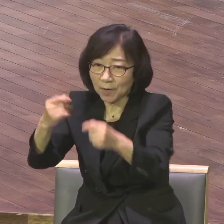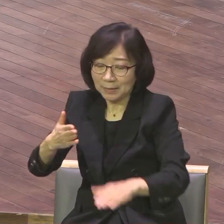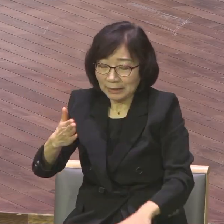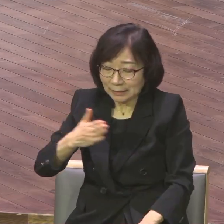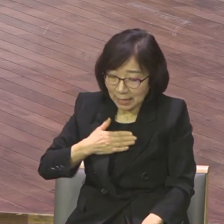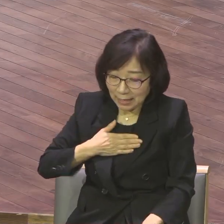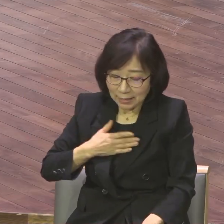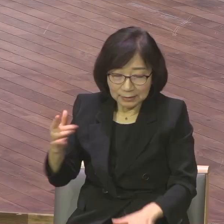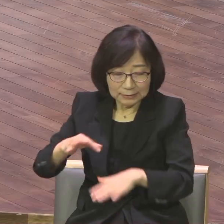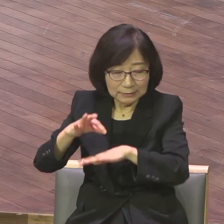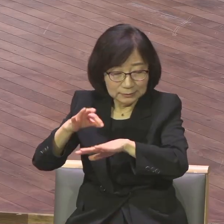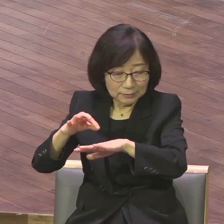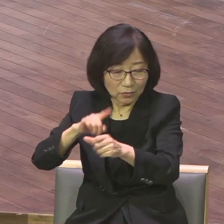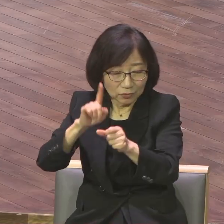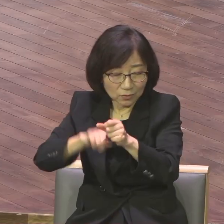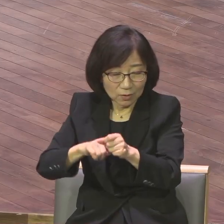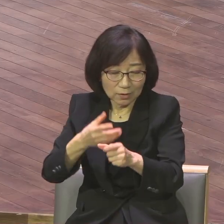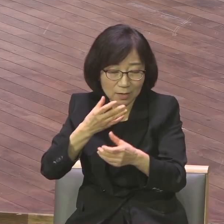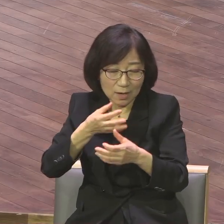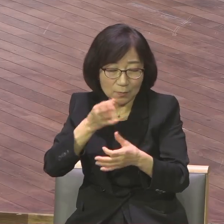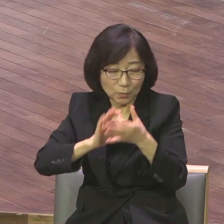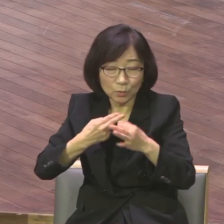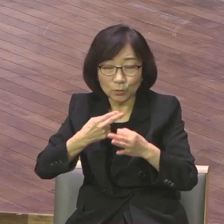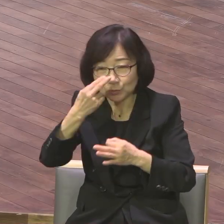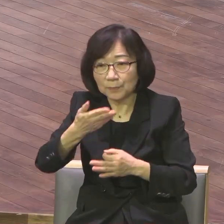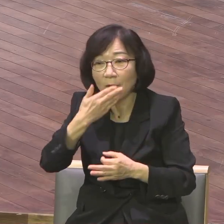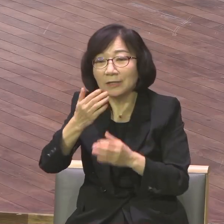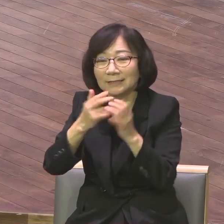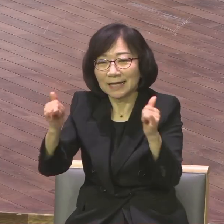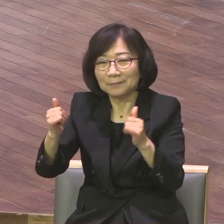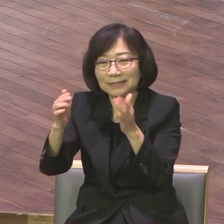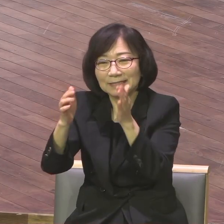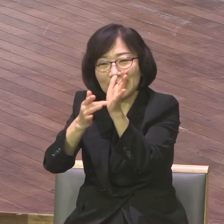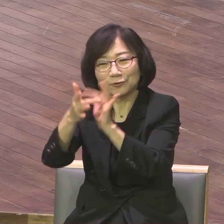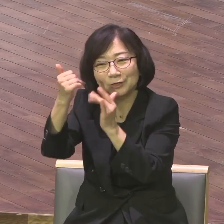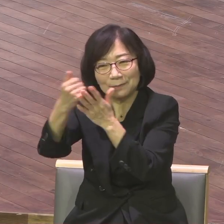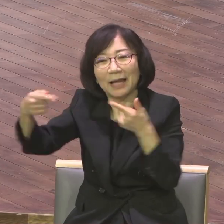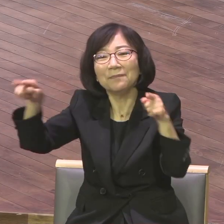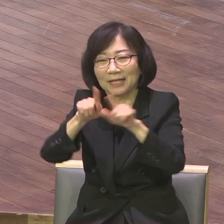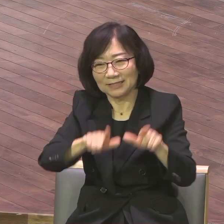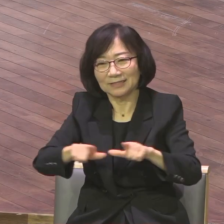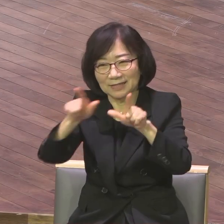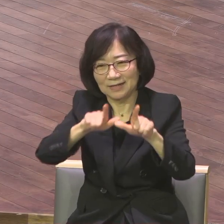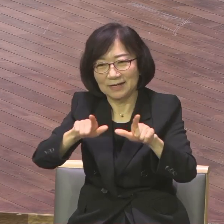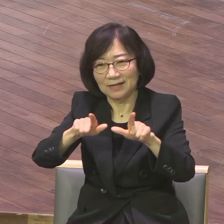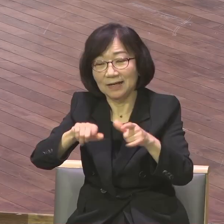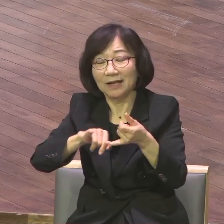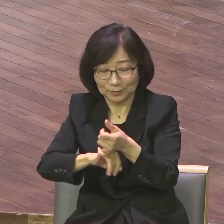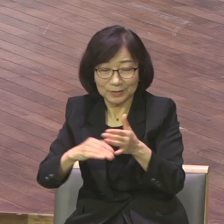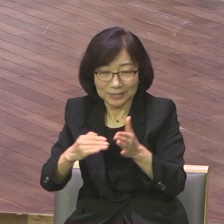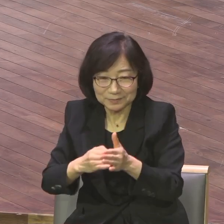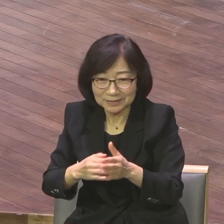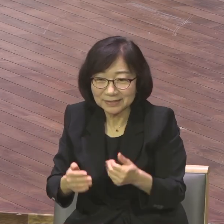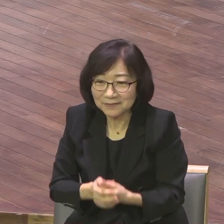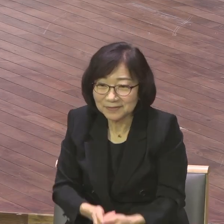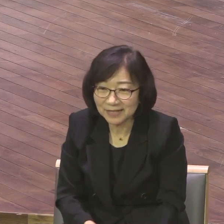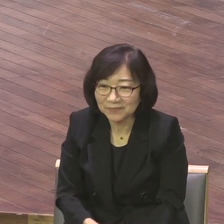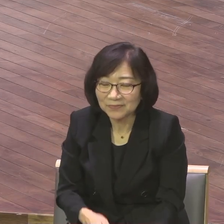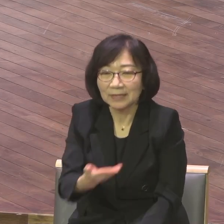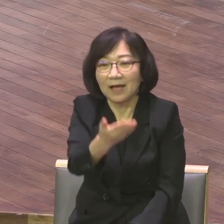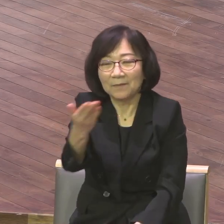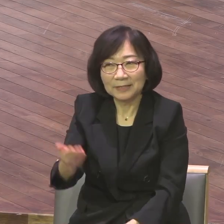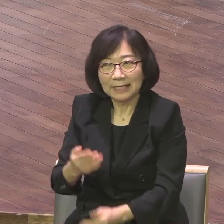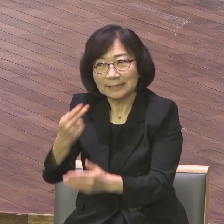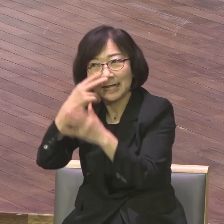나로 말미암아 살리라. 영계 모든 성도들 생명의 떡이신 예수님과의